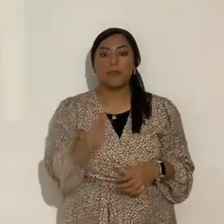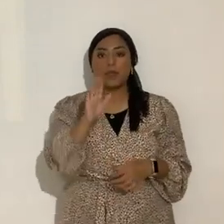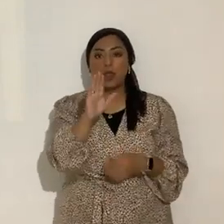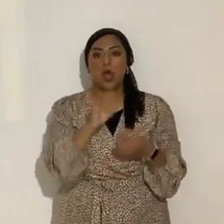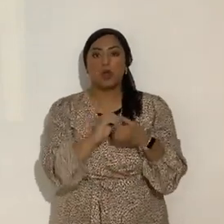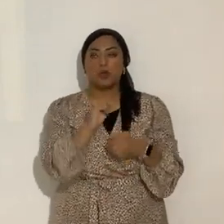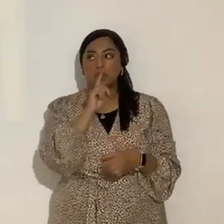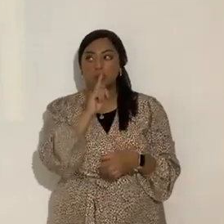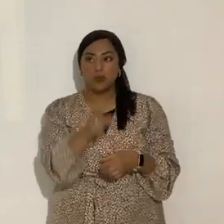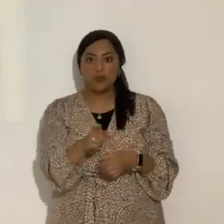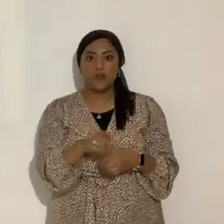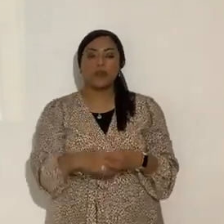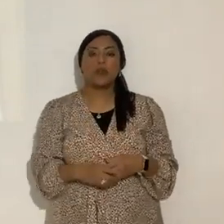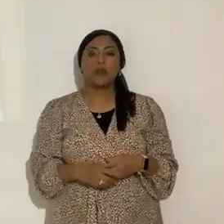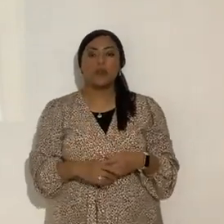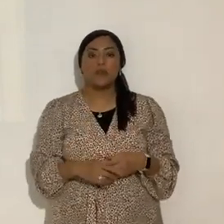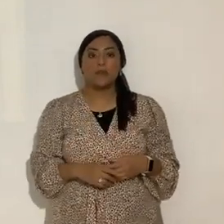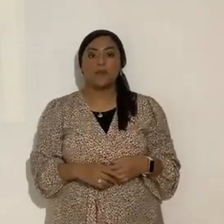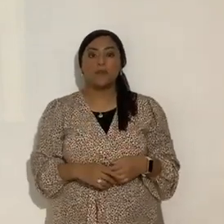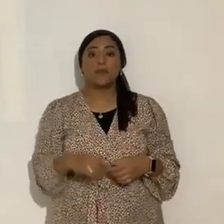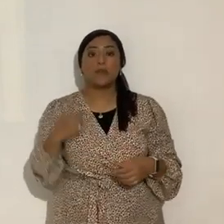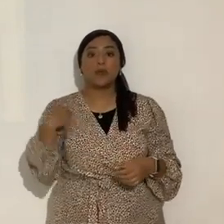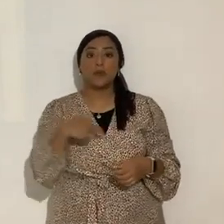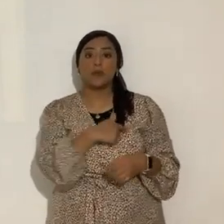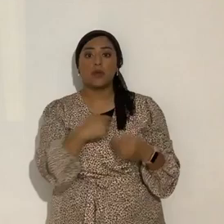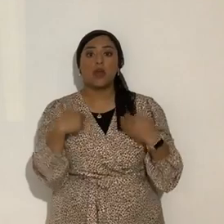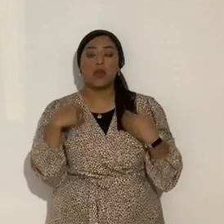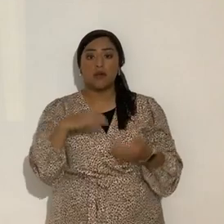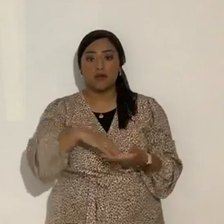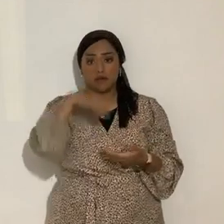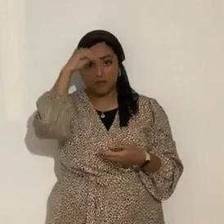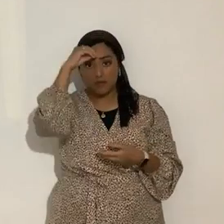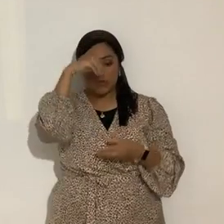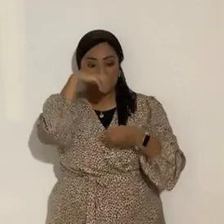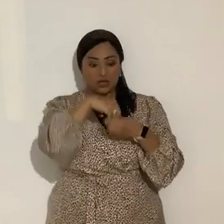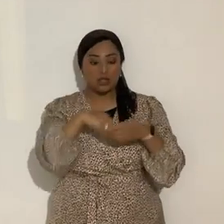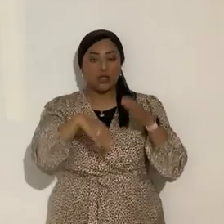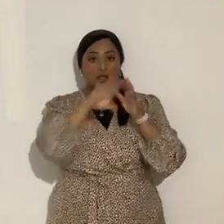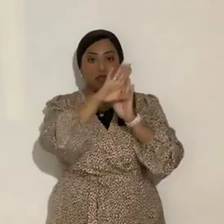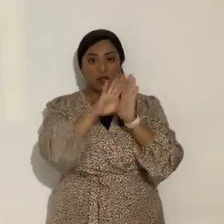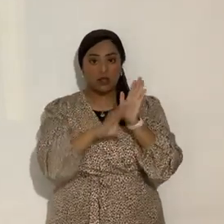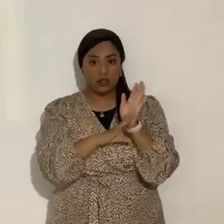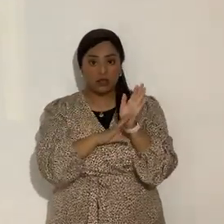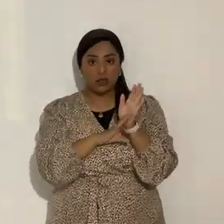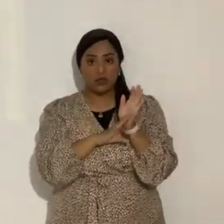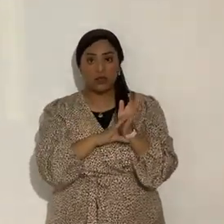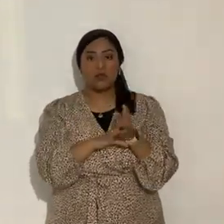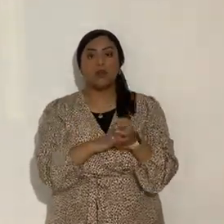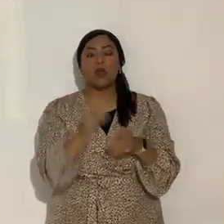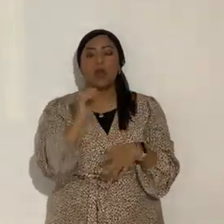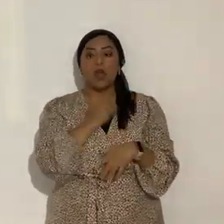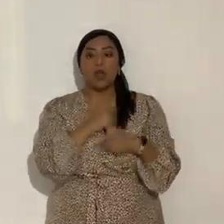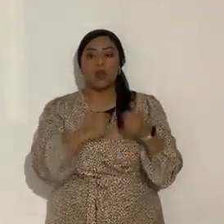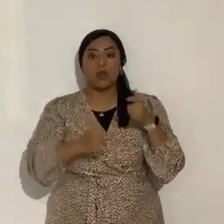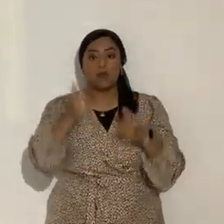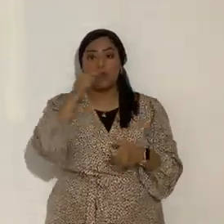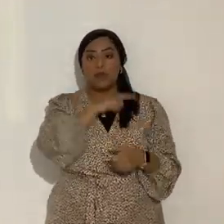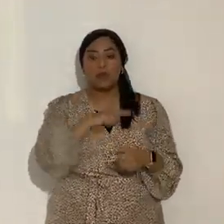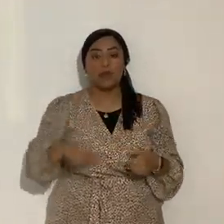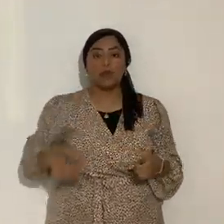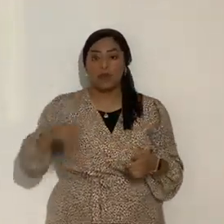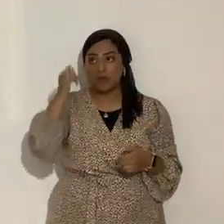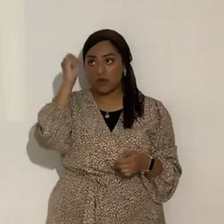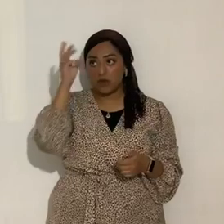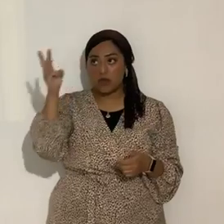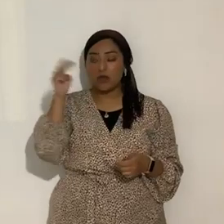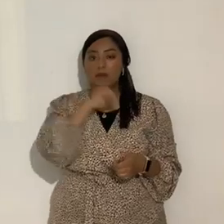propia realidad. Por lo tanto, hemos aprendido en la Biblia, ¿sí? En el Tanaj, que nuestro gran Adón Yahshua Mashiach dice,